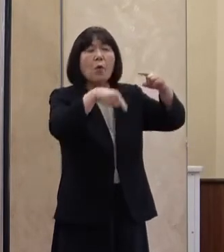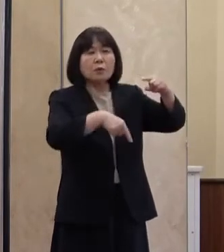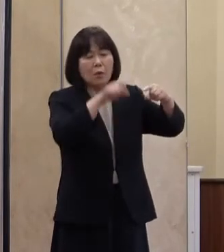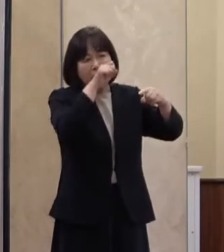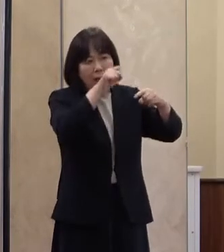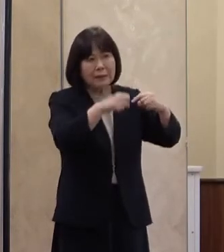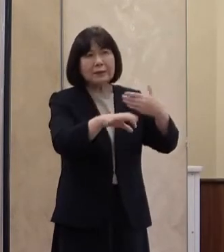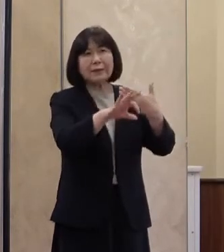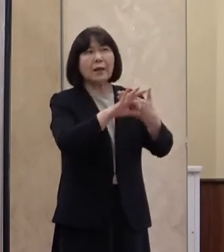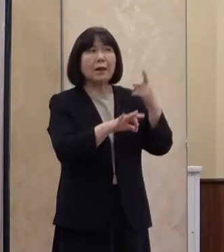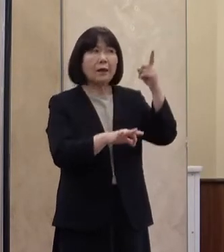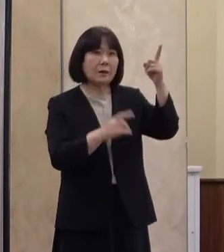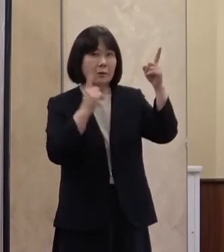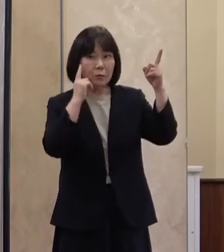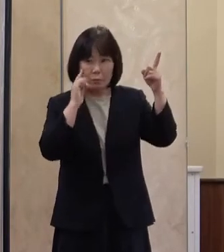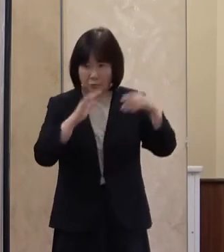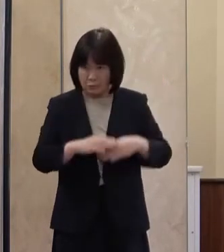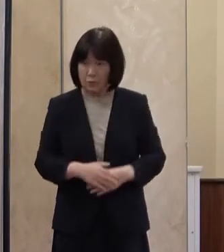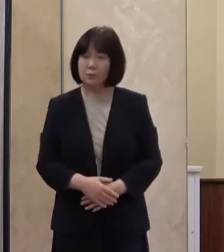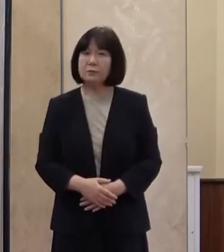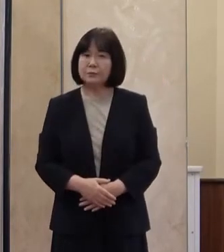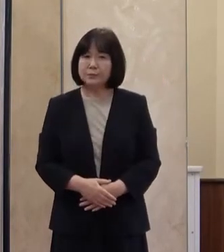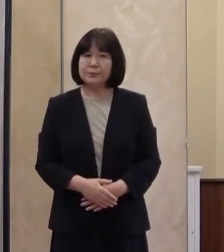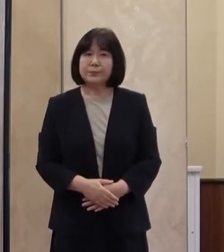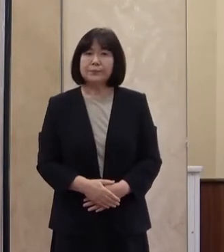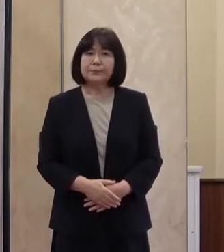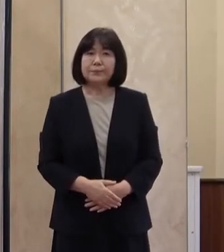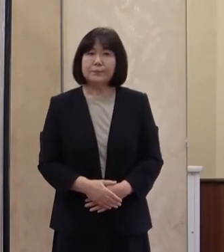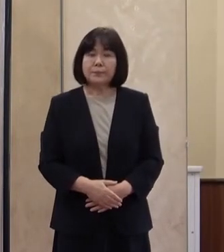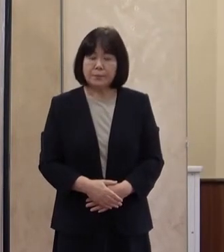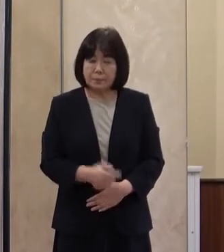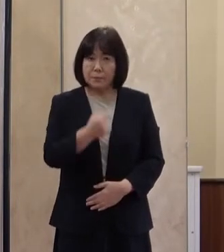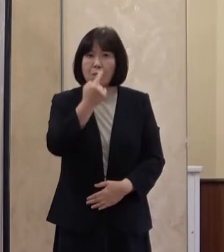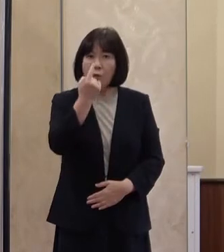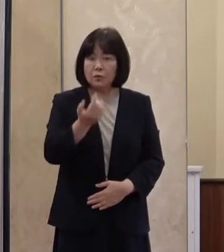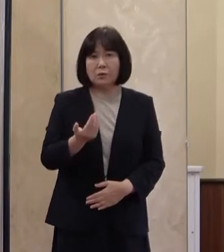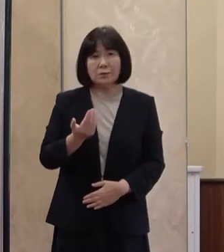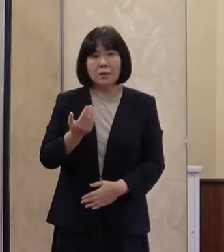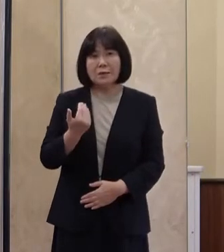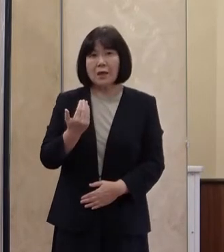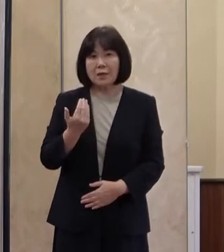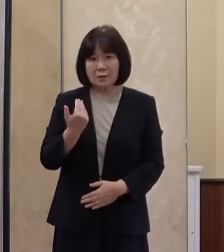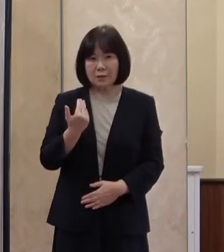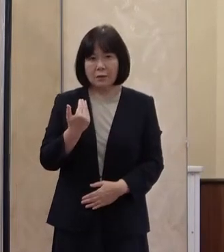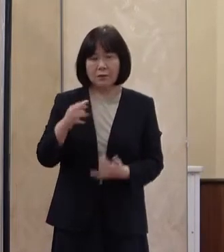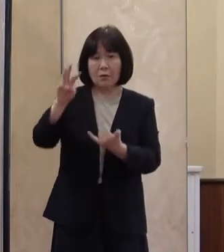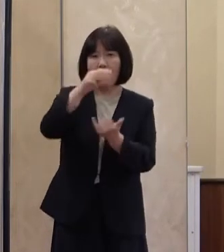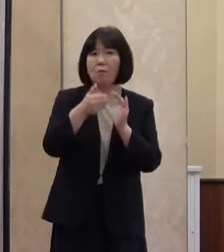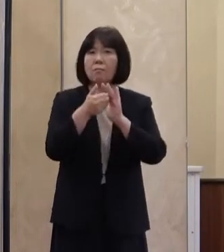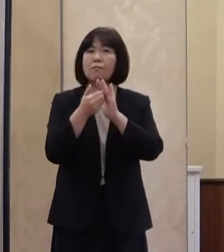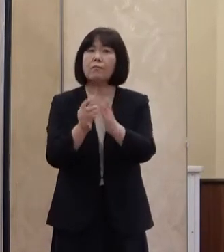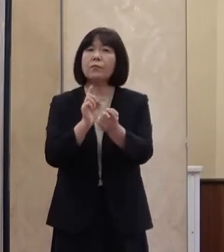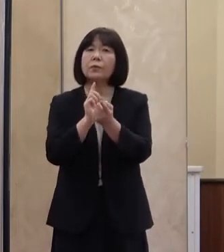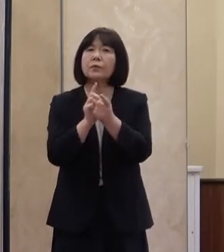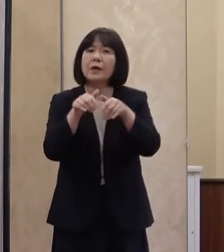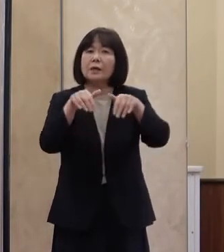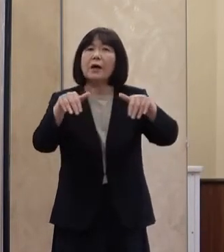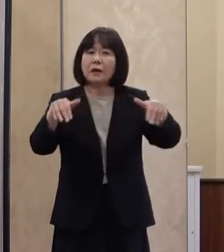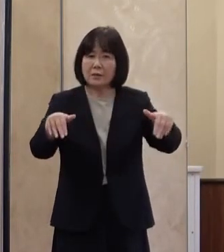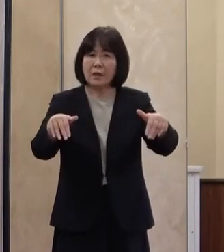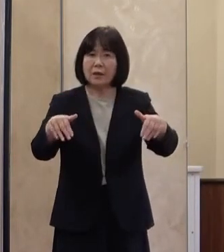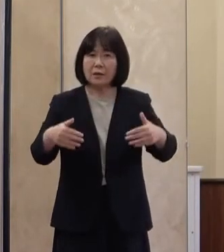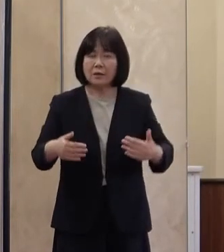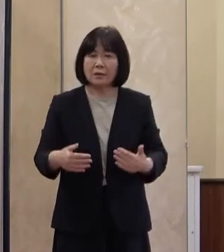ふうに思っています。そしてもう一つは、その事前の防災体制としていろんな防